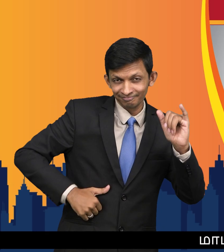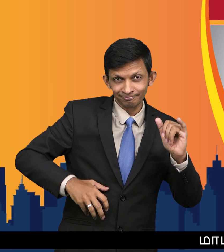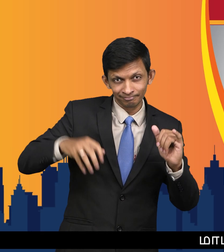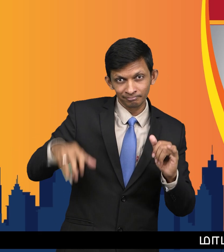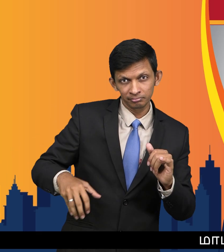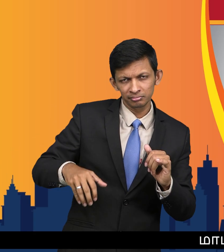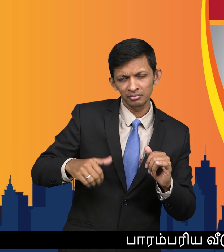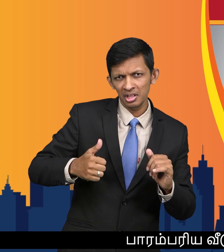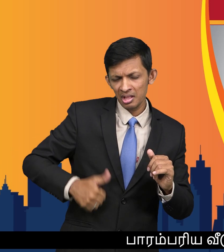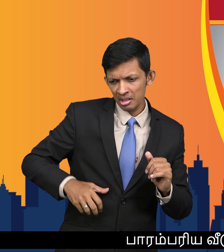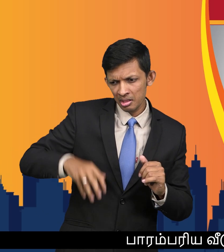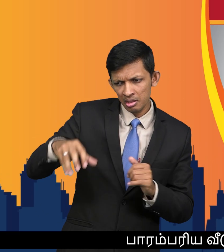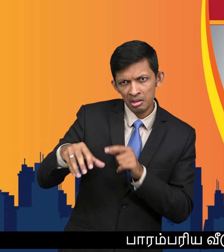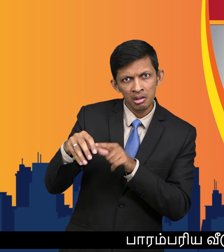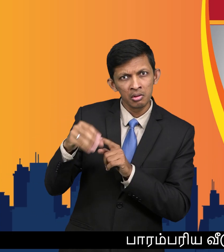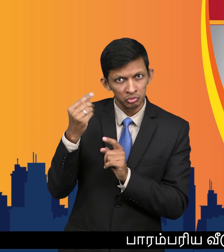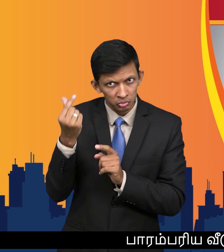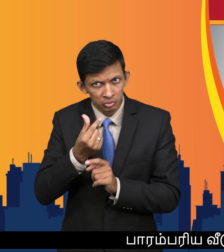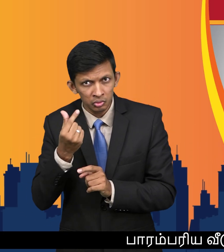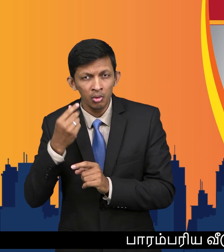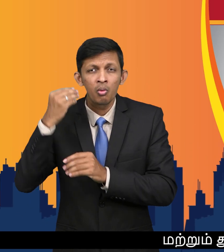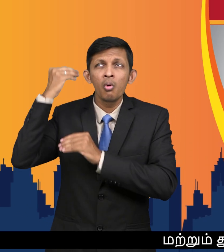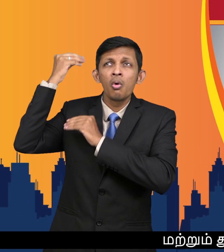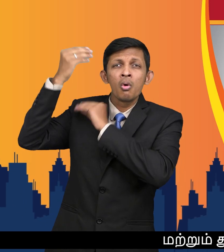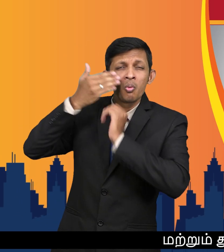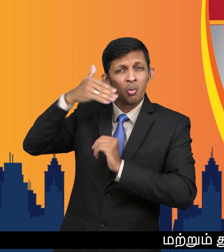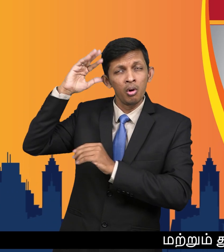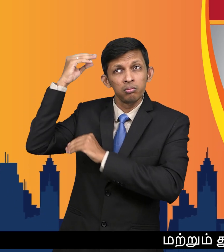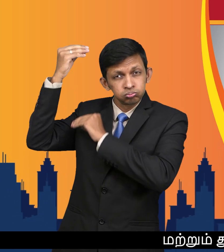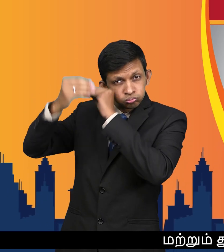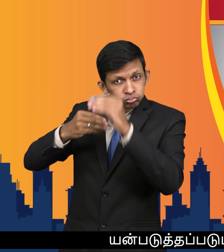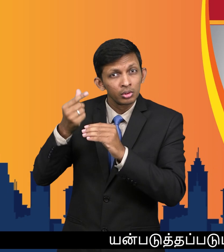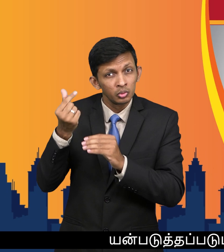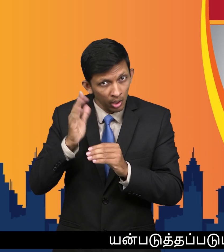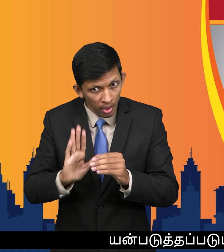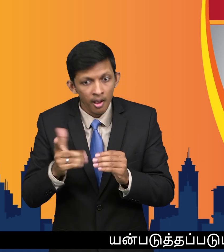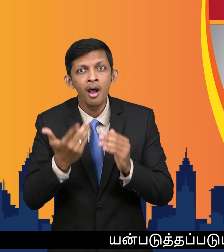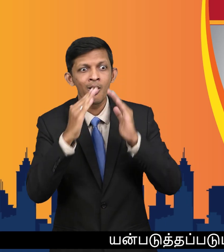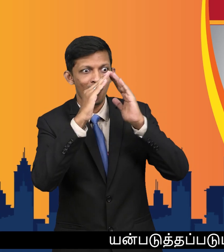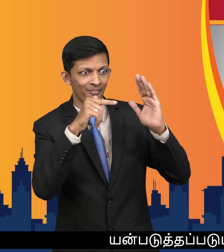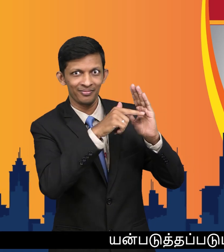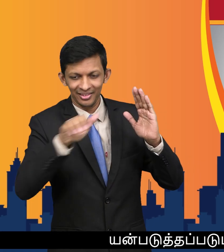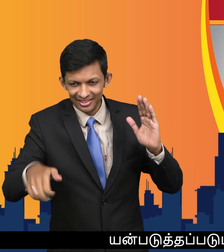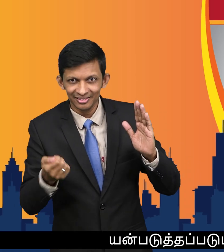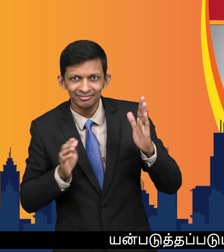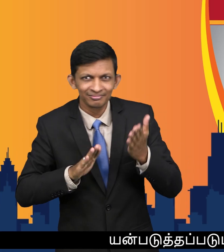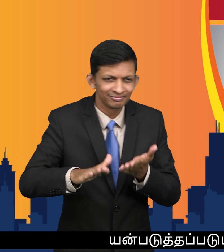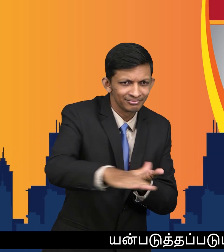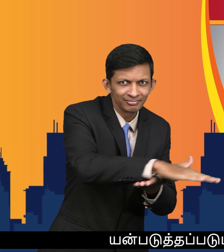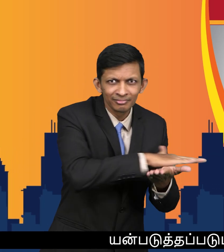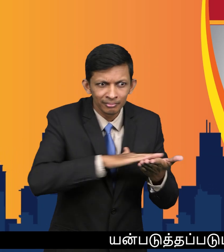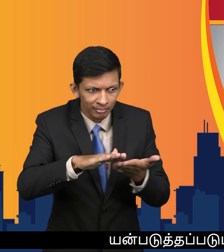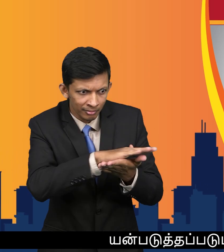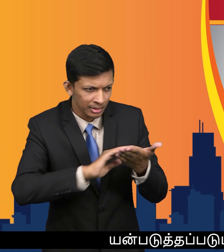மாட்டு சாணம், பாரம்பரிய வீடு கட்டுவதில் குளிர்ச்சி மற்றும் தூய்மைக்காக பயன்படுத்தப்படும்